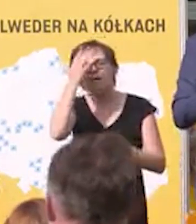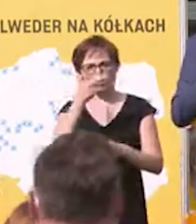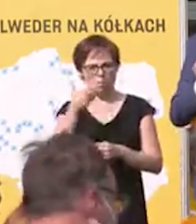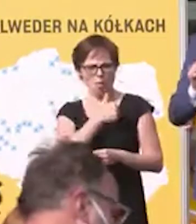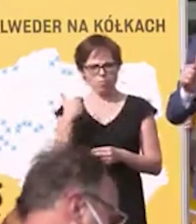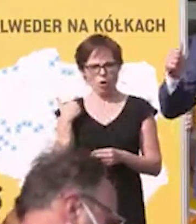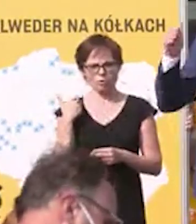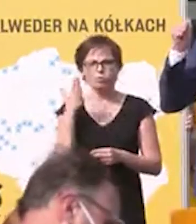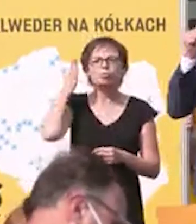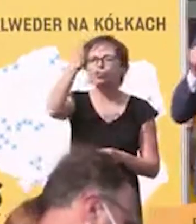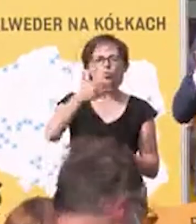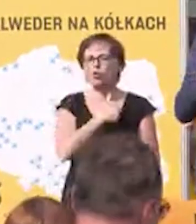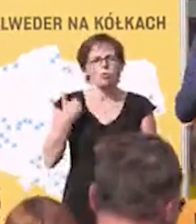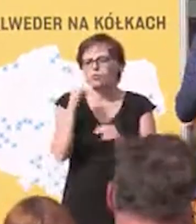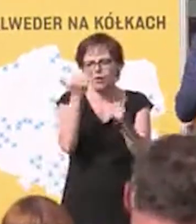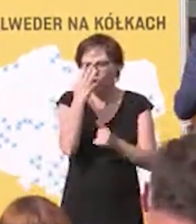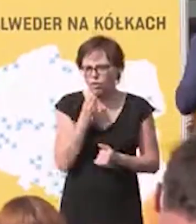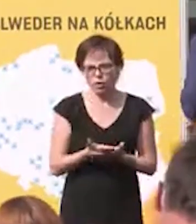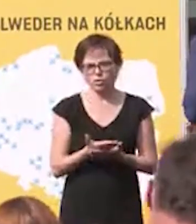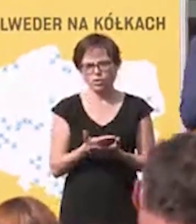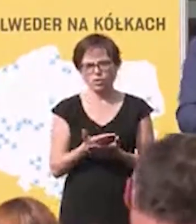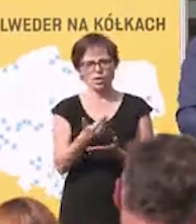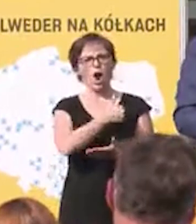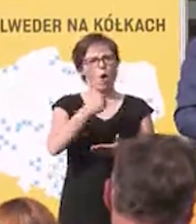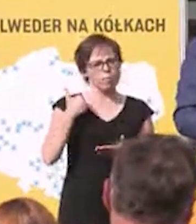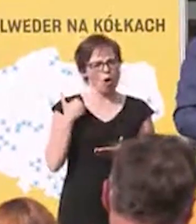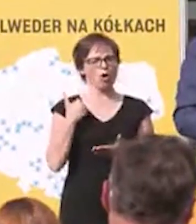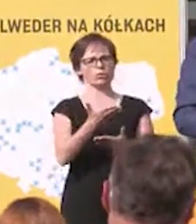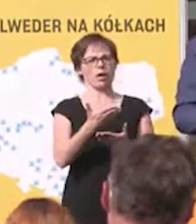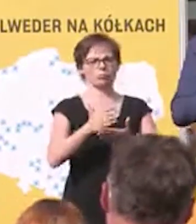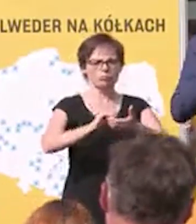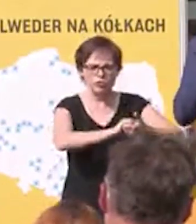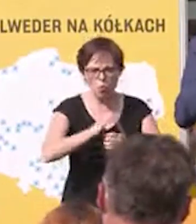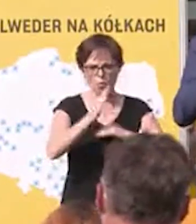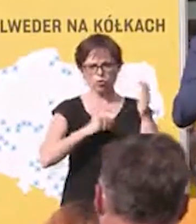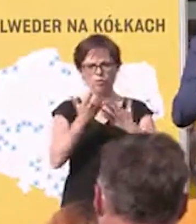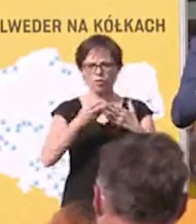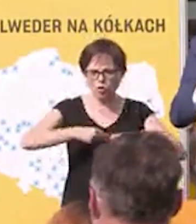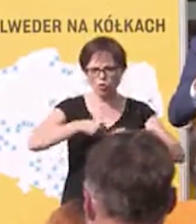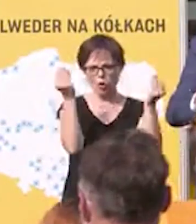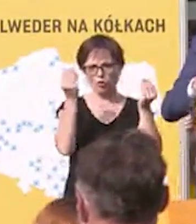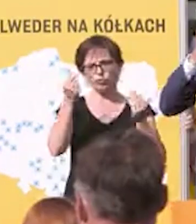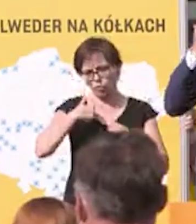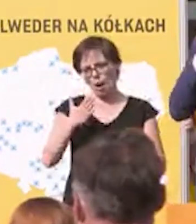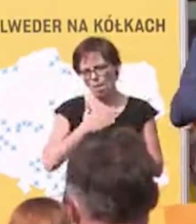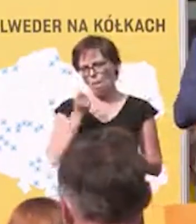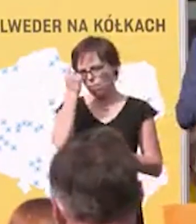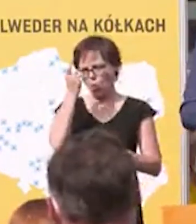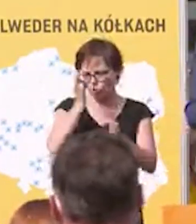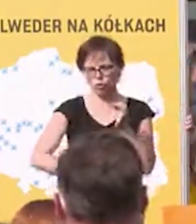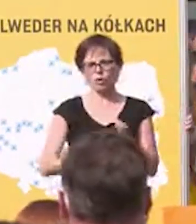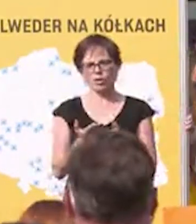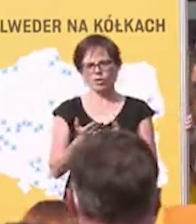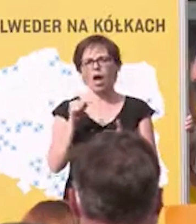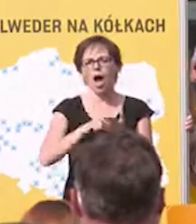Polski, która opowiada się za rozwojem, wspólnym budowaniem. To konkretny pomysł, który powstał dzięki